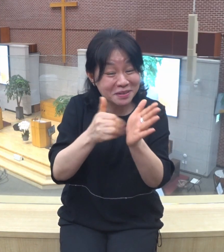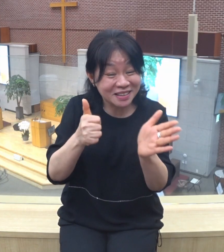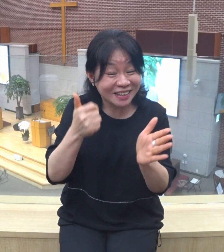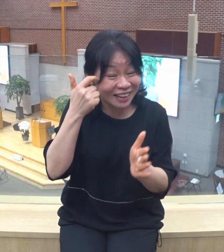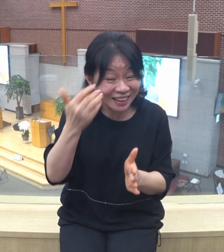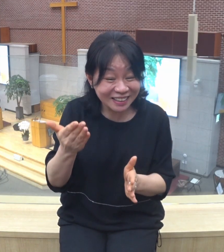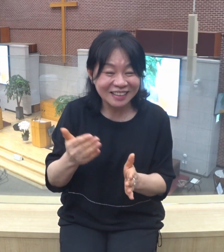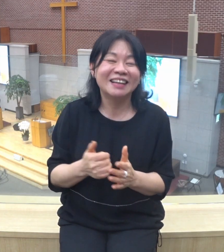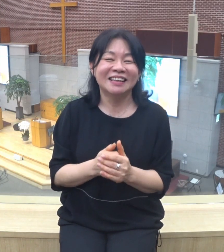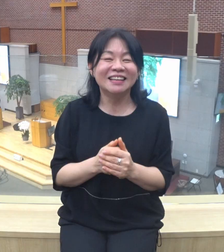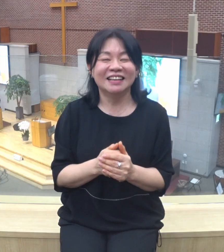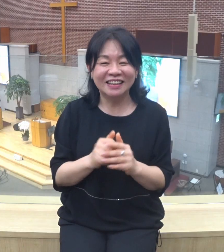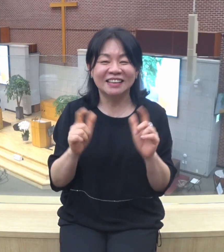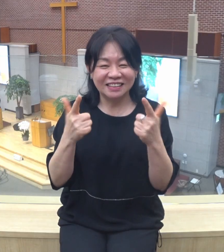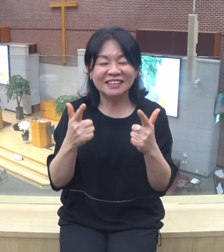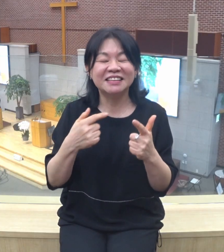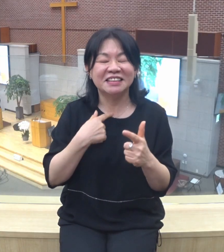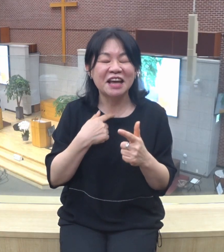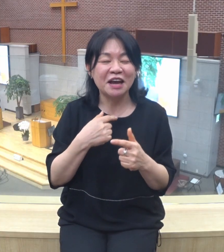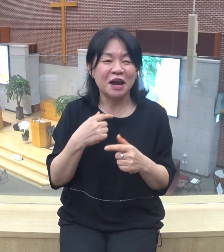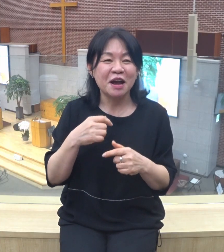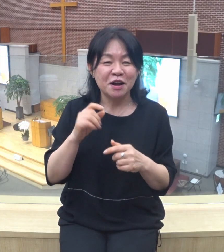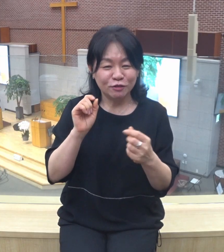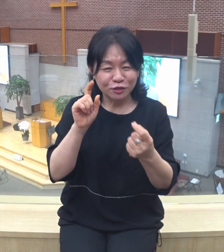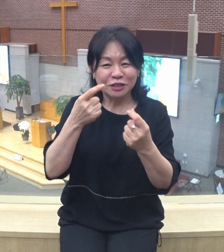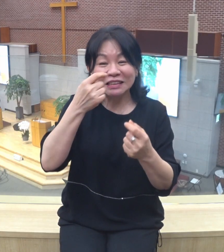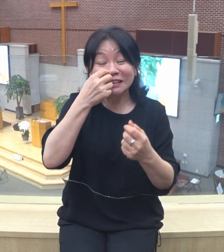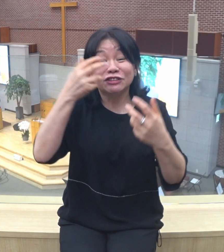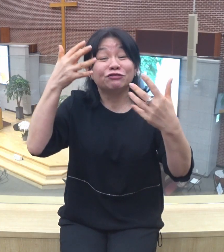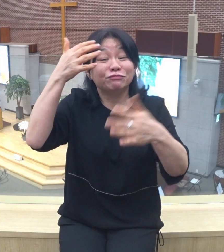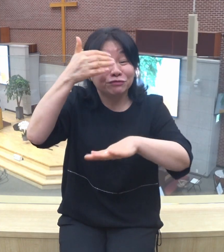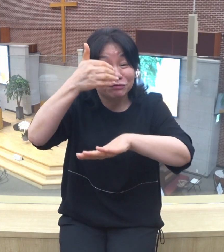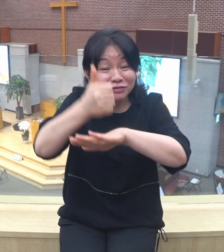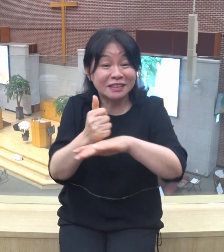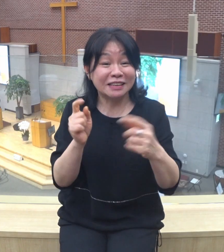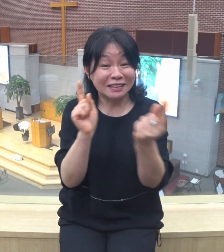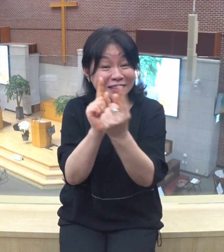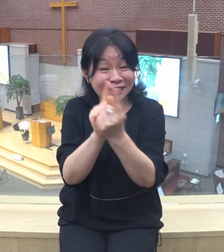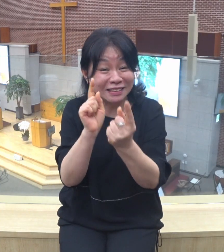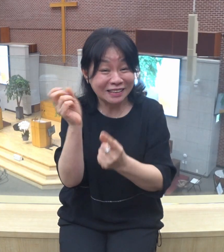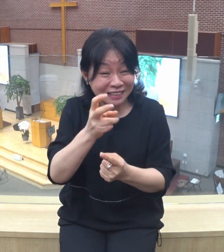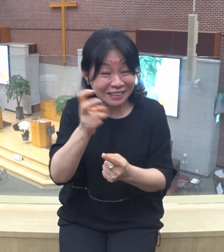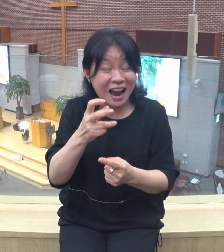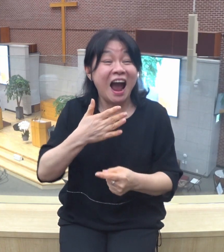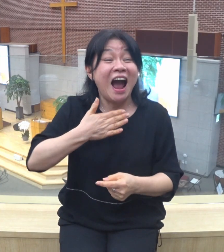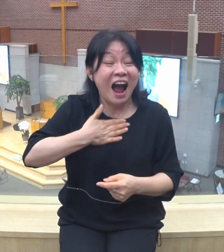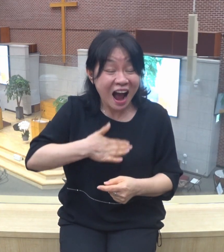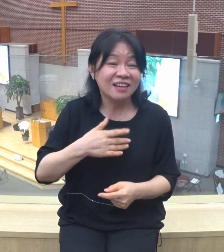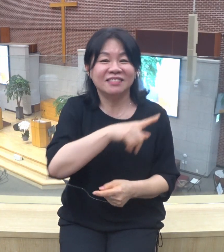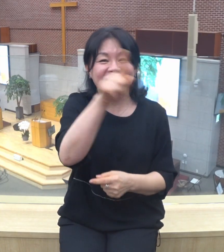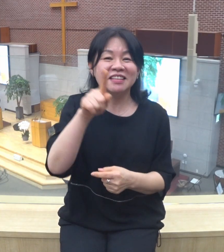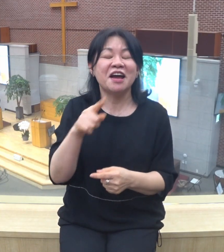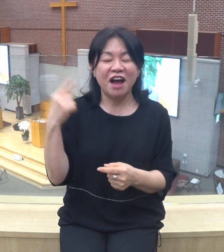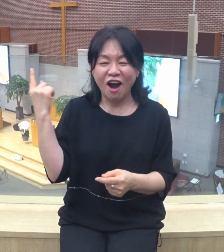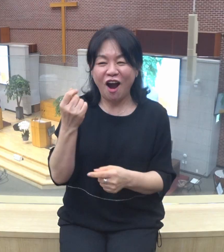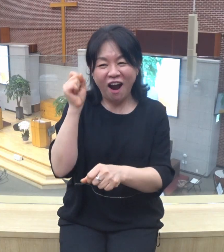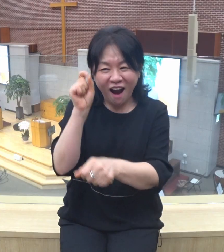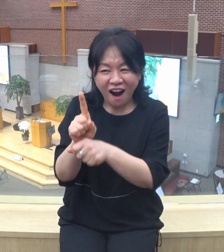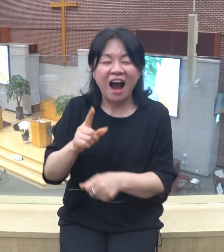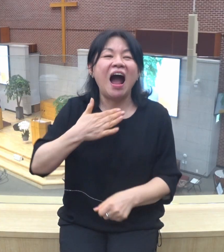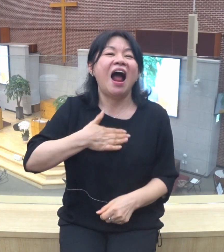비밀인가요? 아니겠죠. 네. 털털하고 허술하고 부족함이 많다는 걸 알게 되었다는